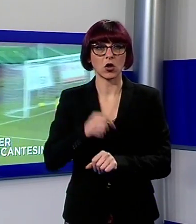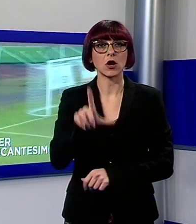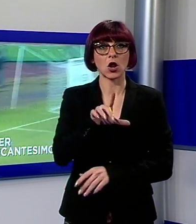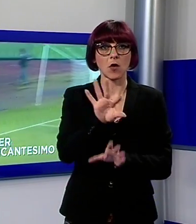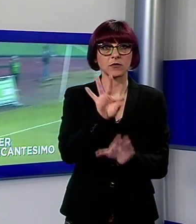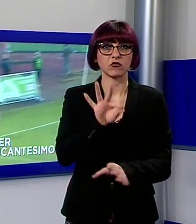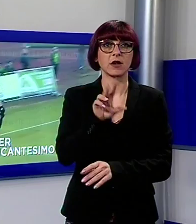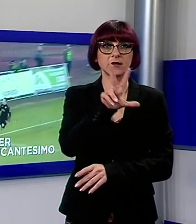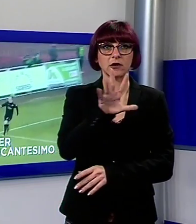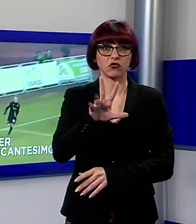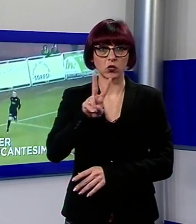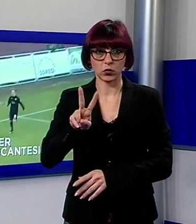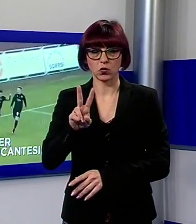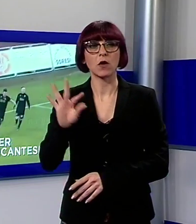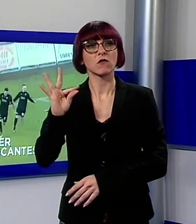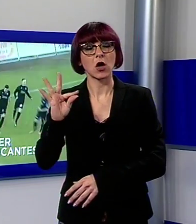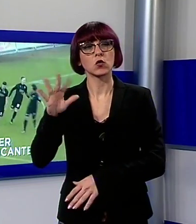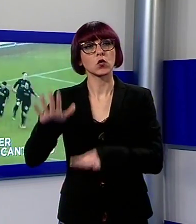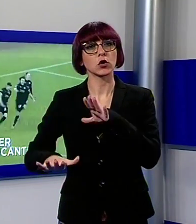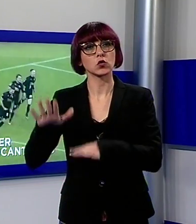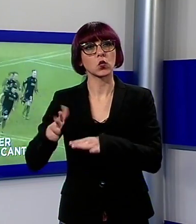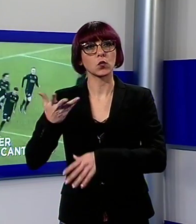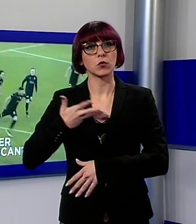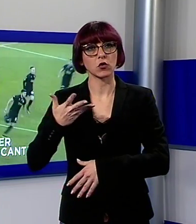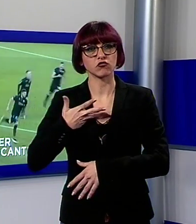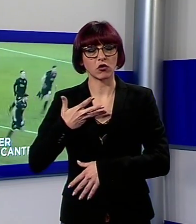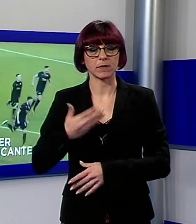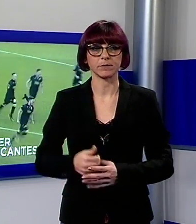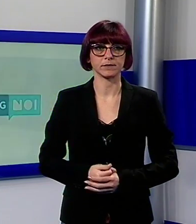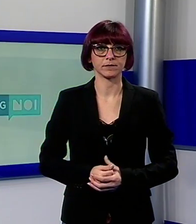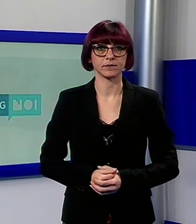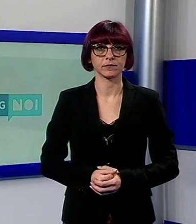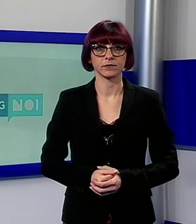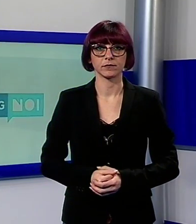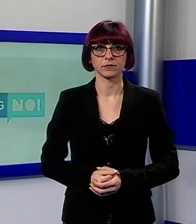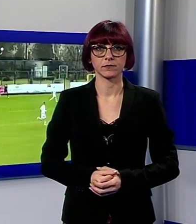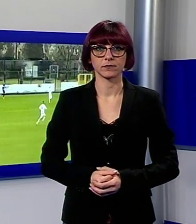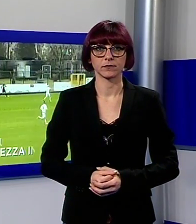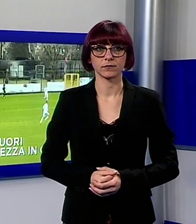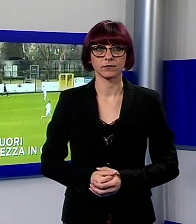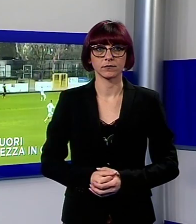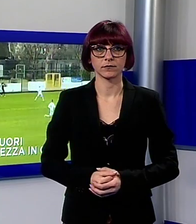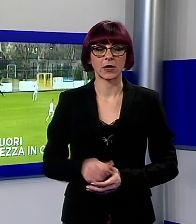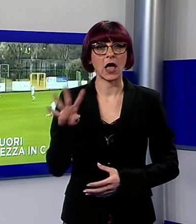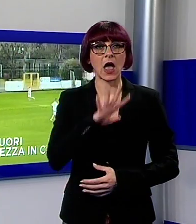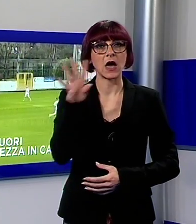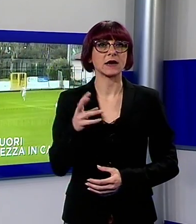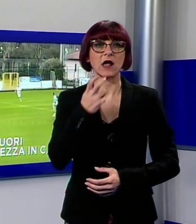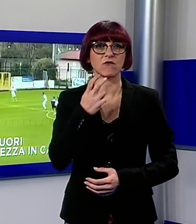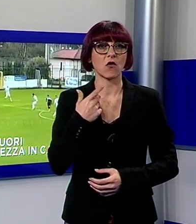è in forte dubbio, pronto il tandem Bortolussi del Sante. Real Forte fuori, Ghivi e Seravezza in casa, la squadra di